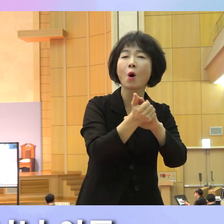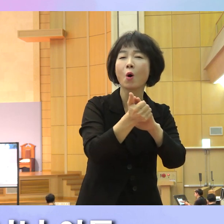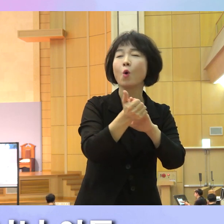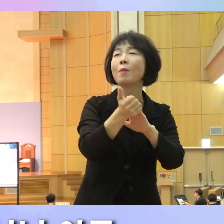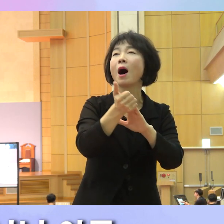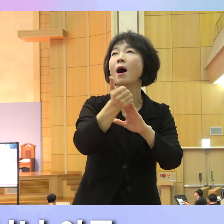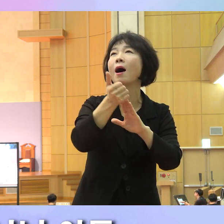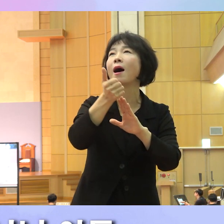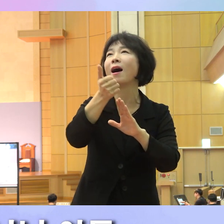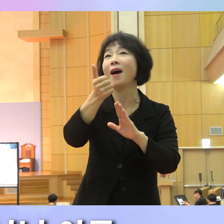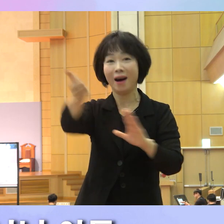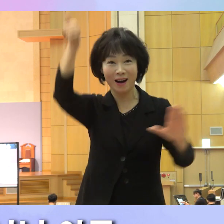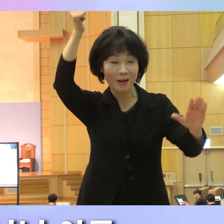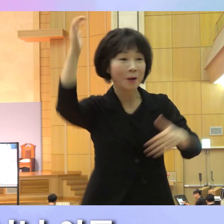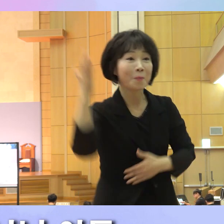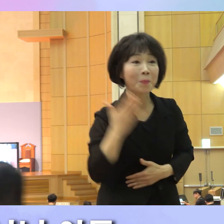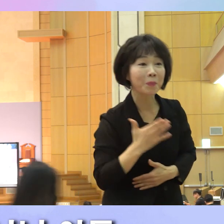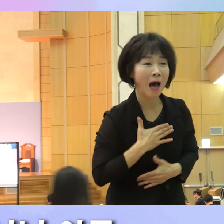소망,